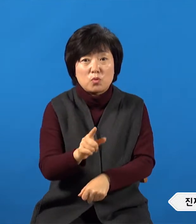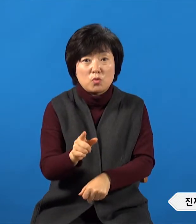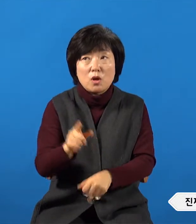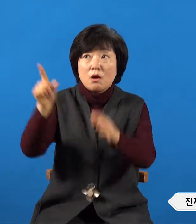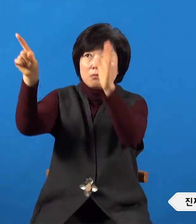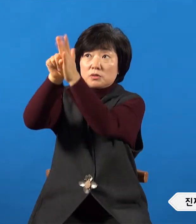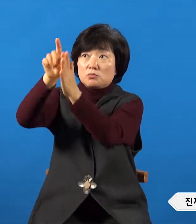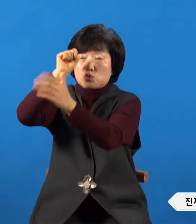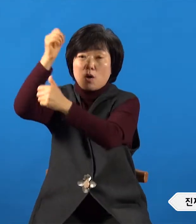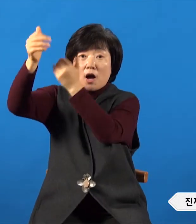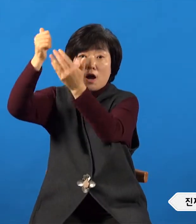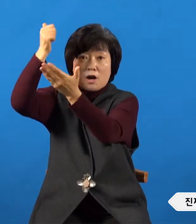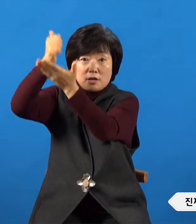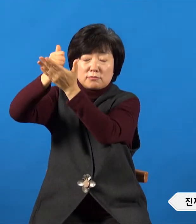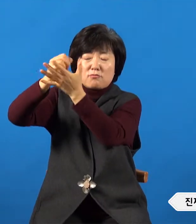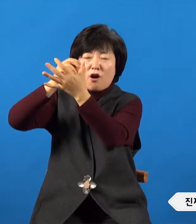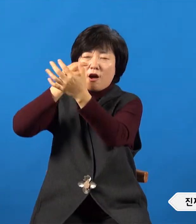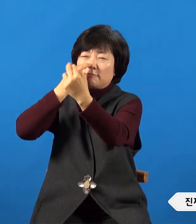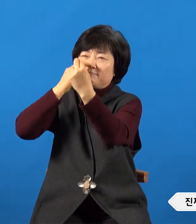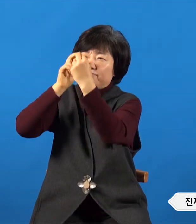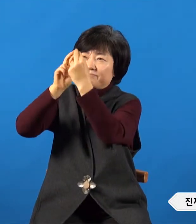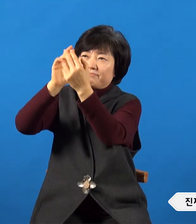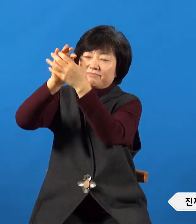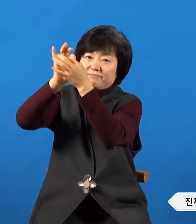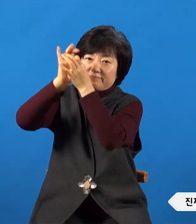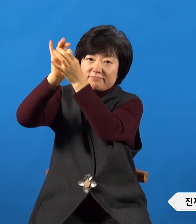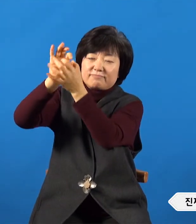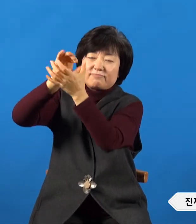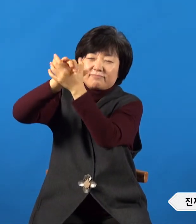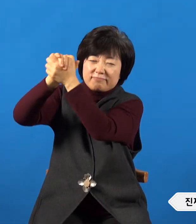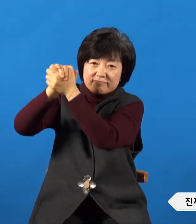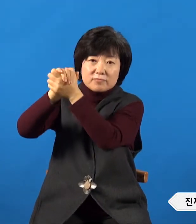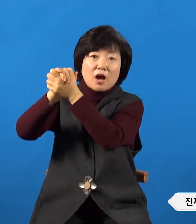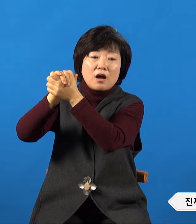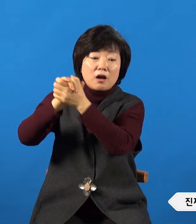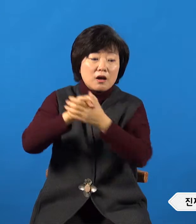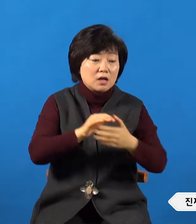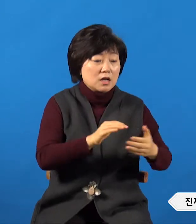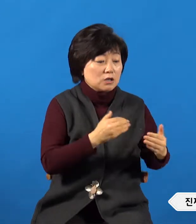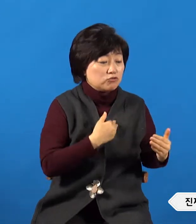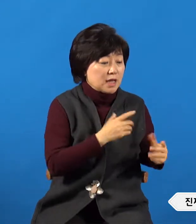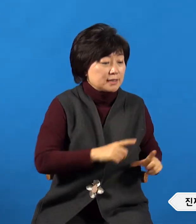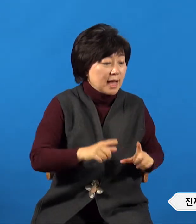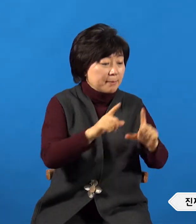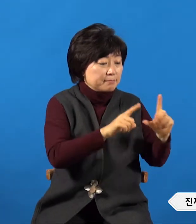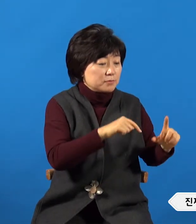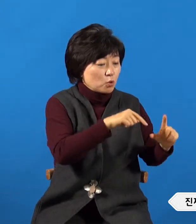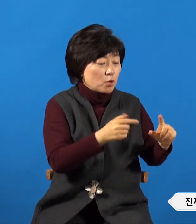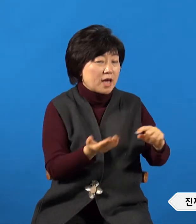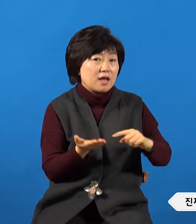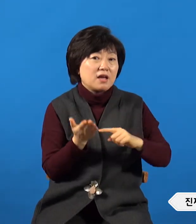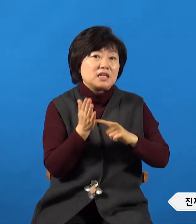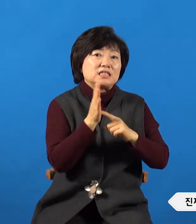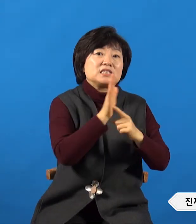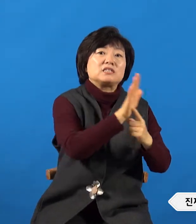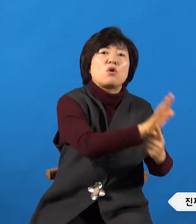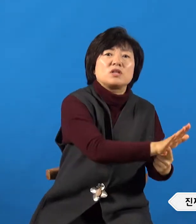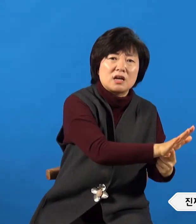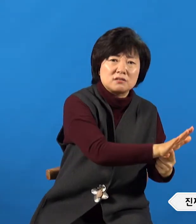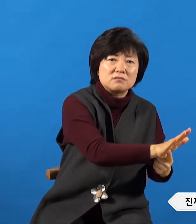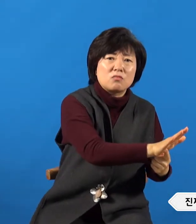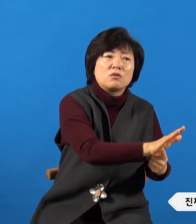좋고 하나님과 깊은 교제 가운데 있으면 우리의 삶 가운데 나타나는 관계 가운데 그 모습이 등장해야